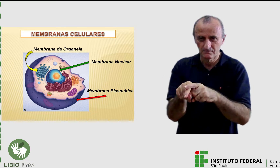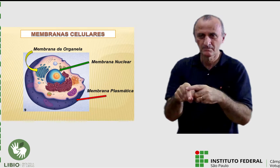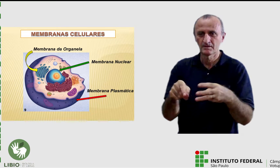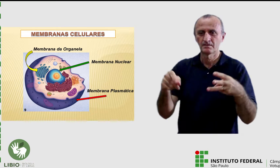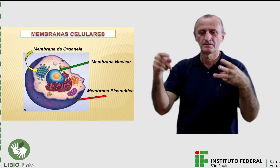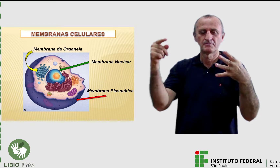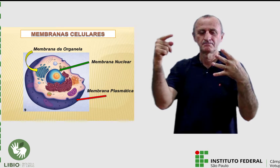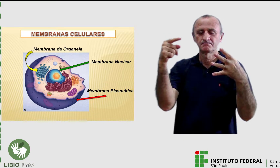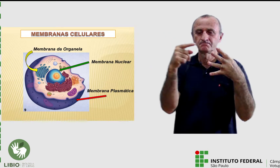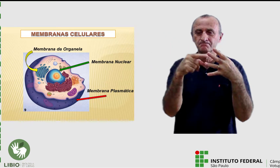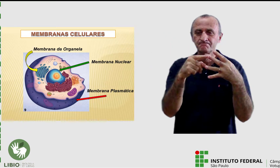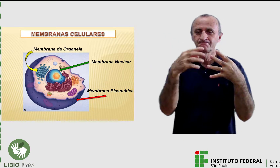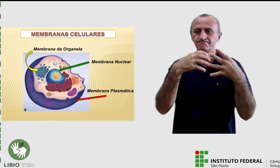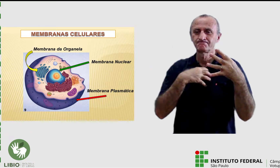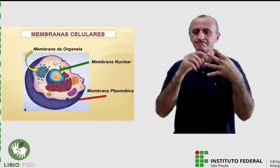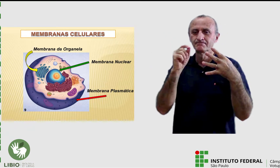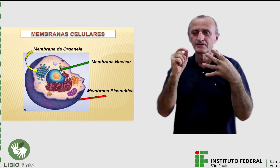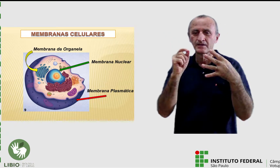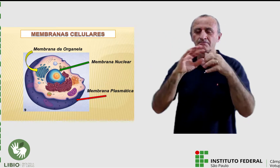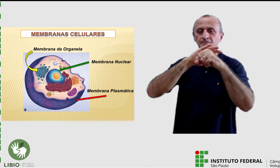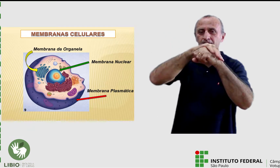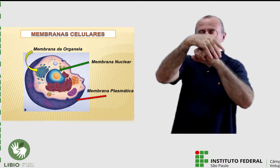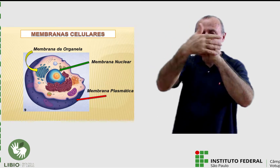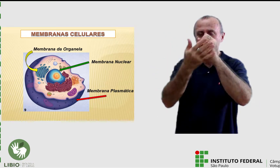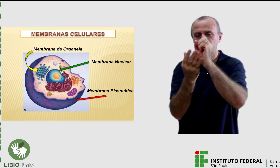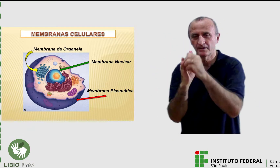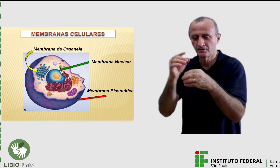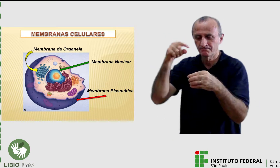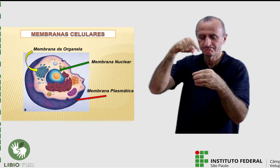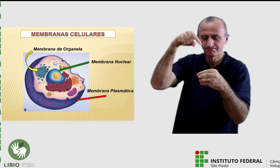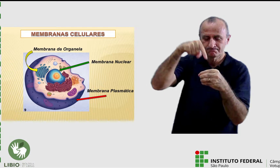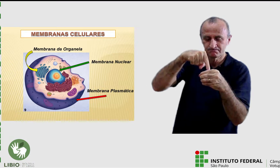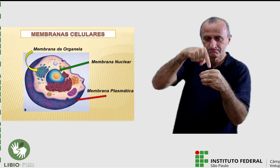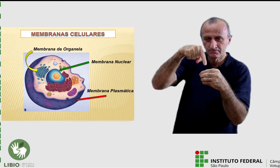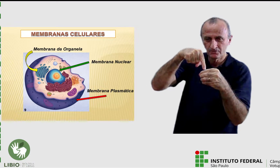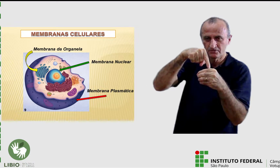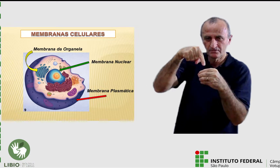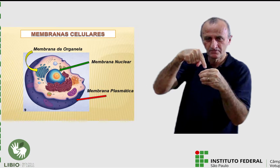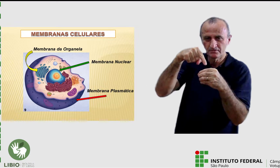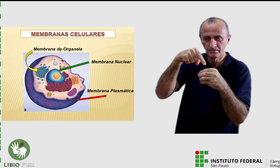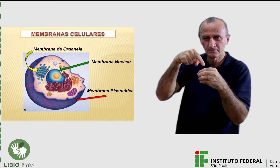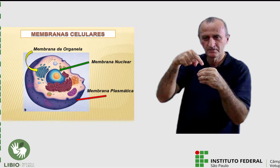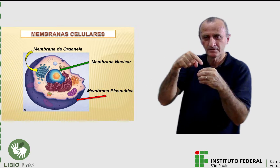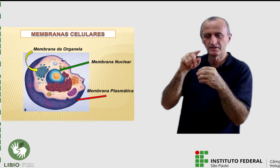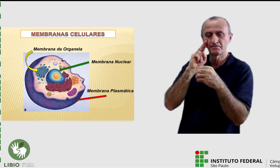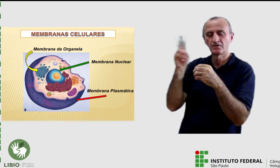Além dela, temos o segundo tipo, a membrana nuclear. Veja, indicada pela